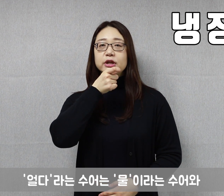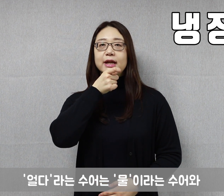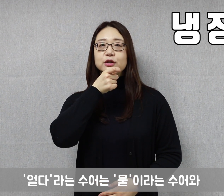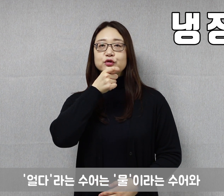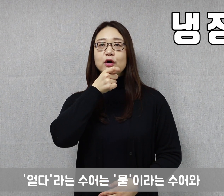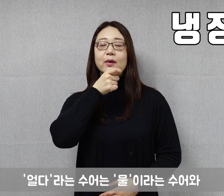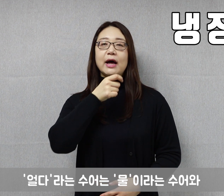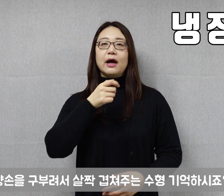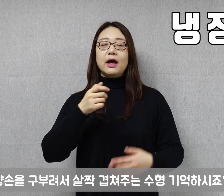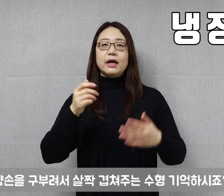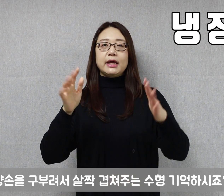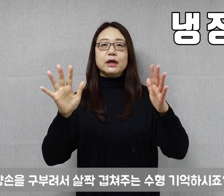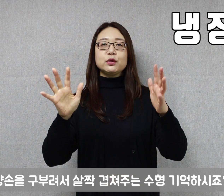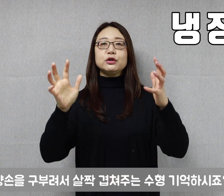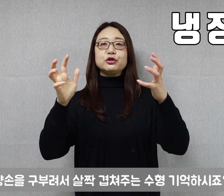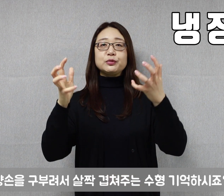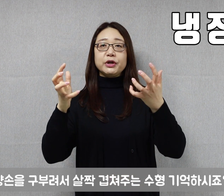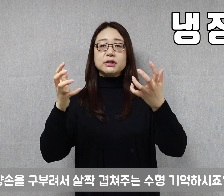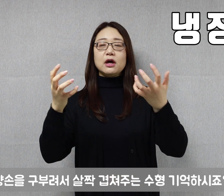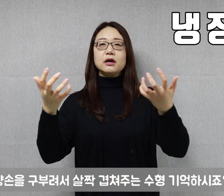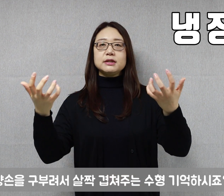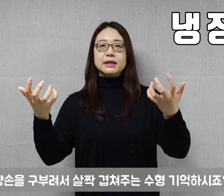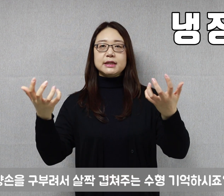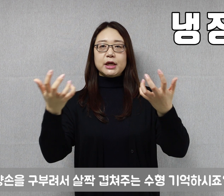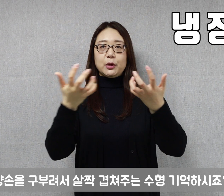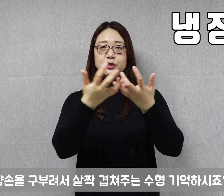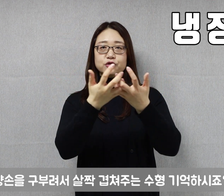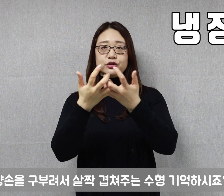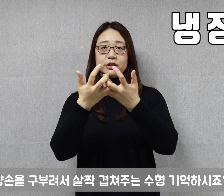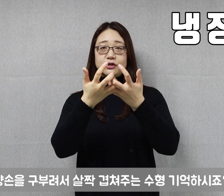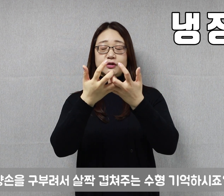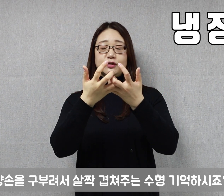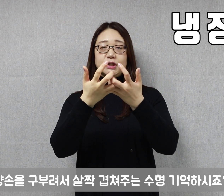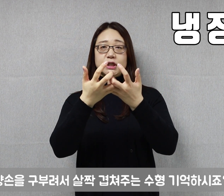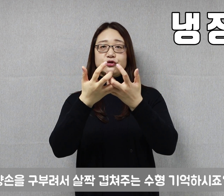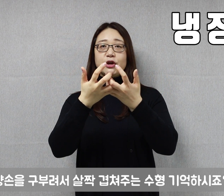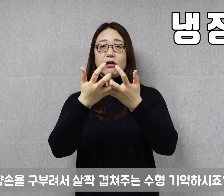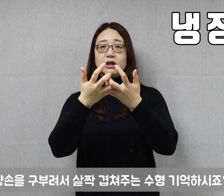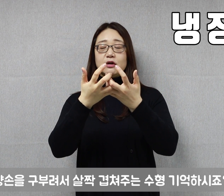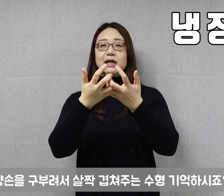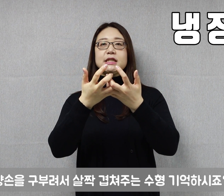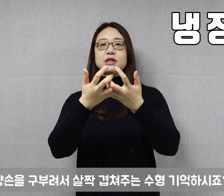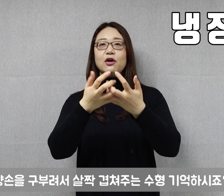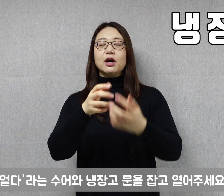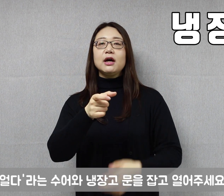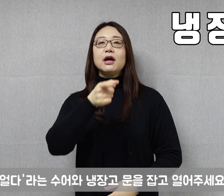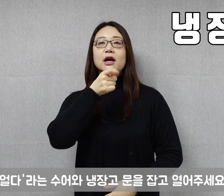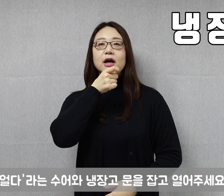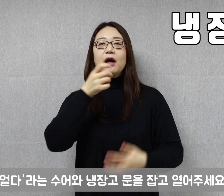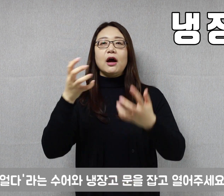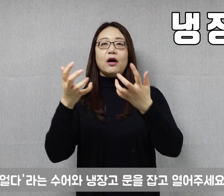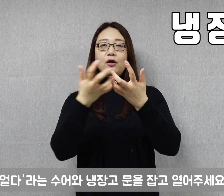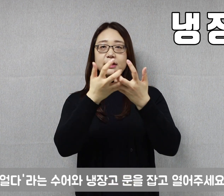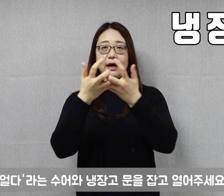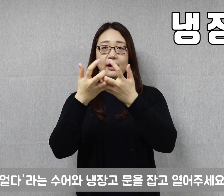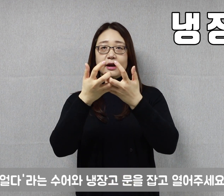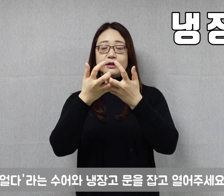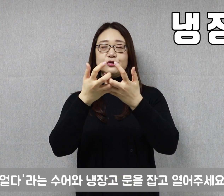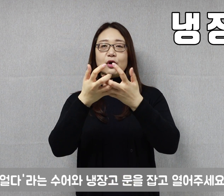물이라는 수어와 양손을 구부려서 살짝 겹쳐주는 이 수형 기억하시죠? 얼다라는